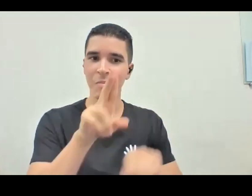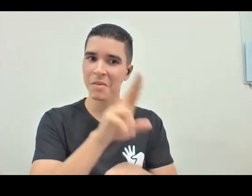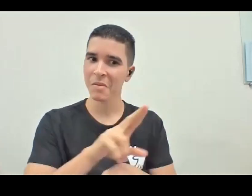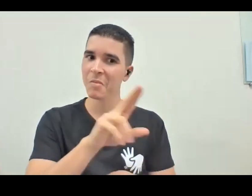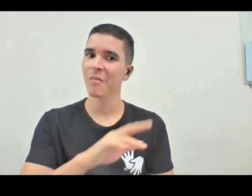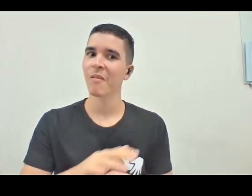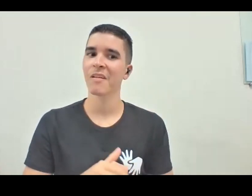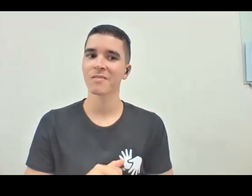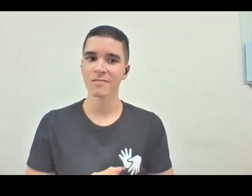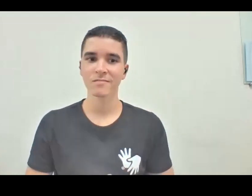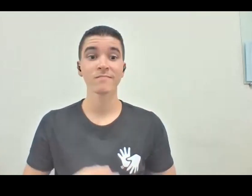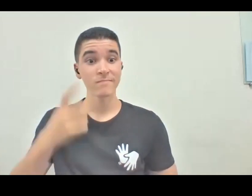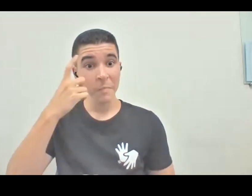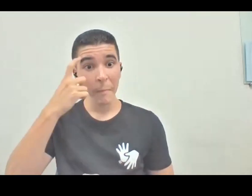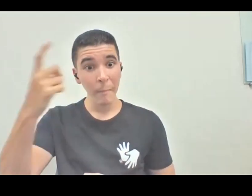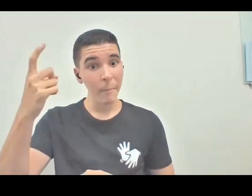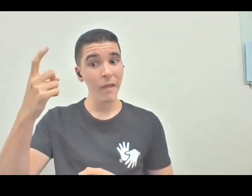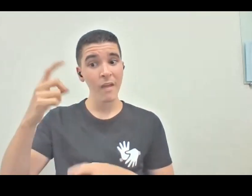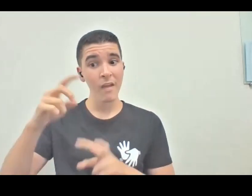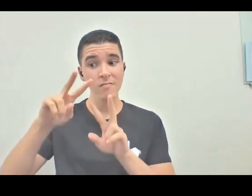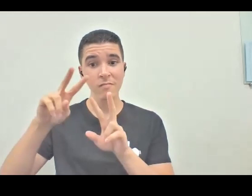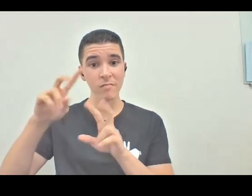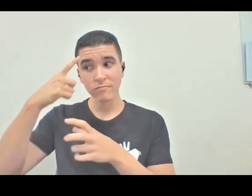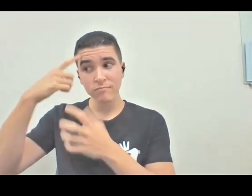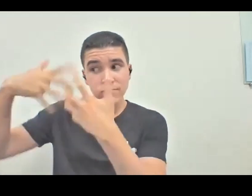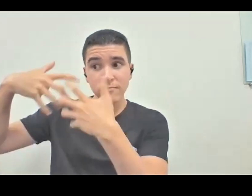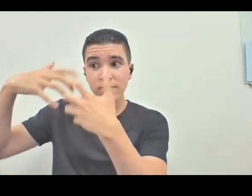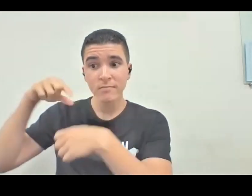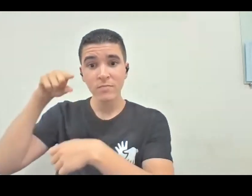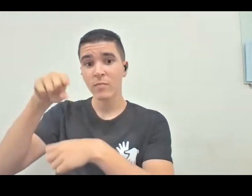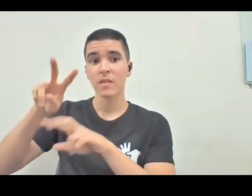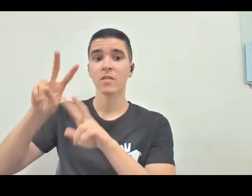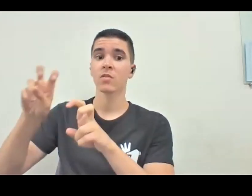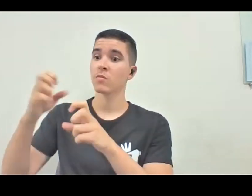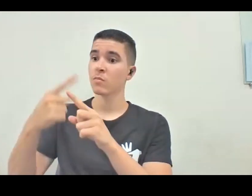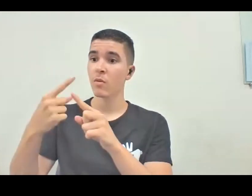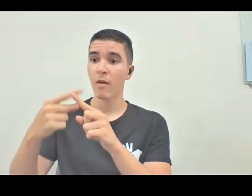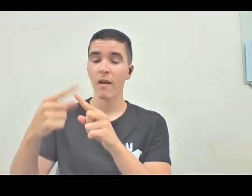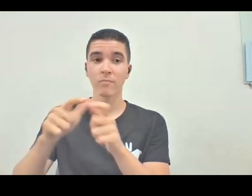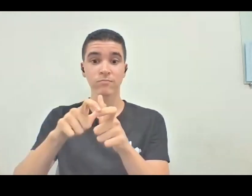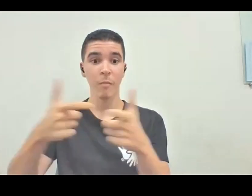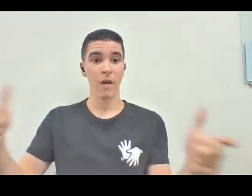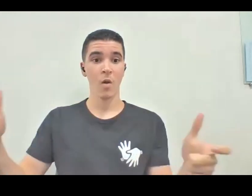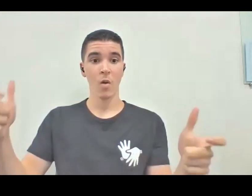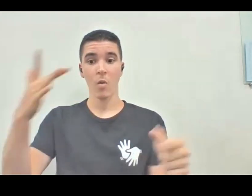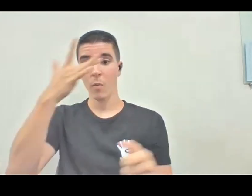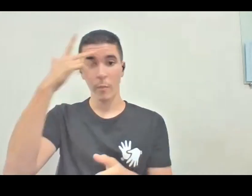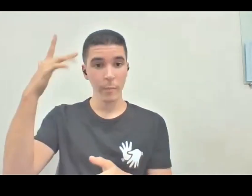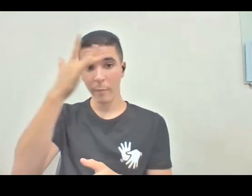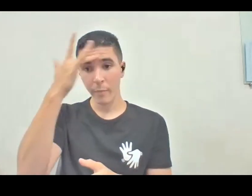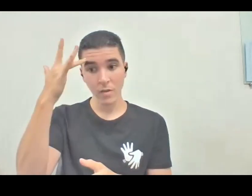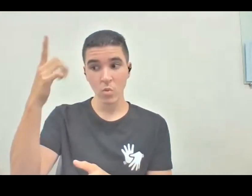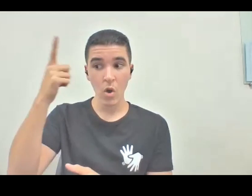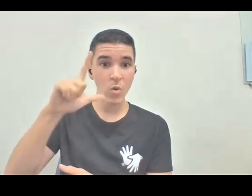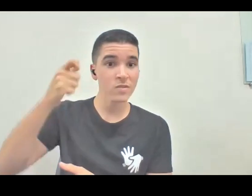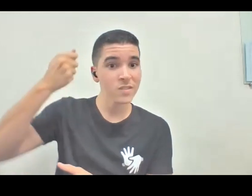Pensem sobre isso, isso daí é fundamental, porque quanto mais gente, né, tiver tendo acesso a isso, mais oportunidade que a gente